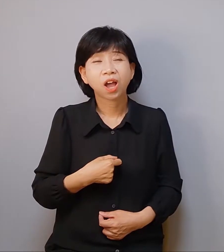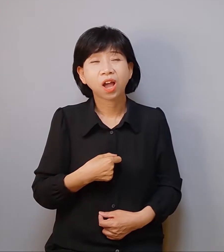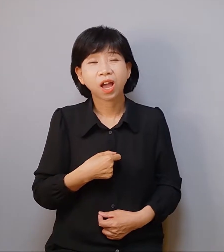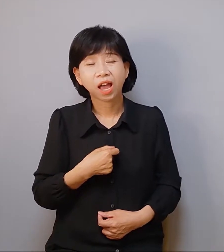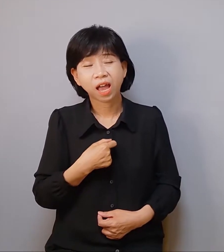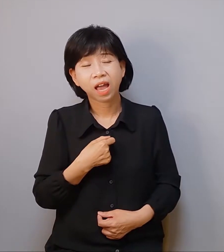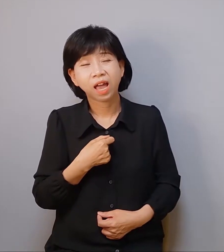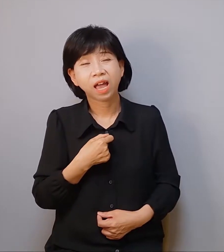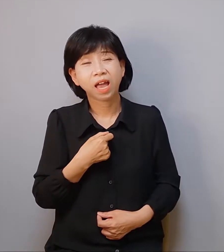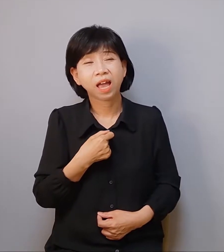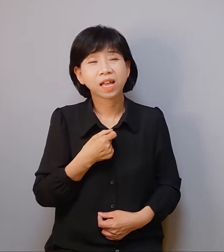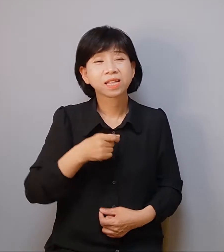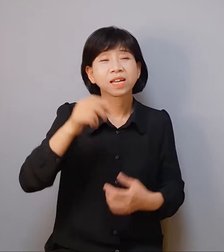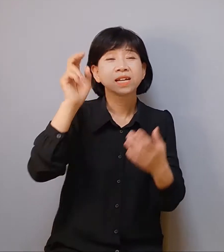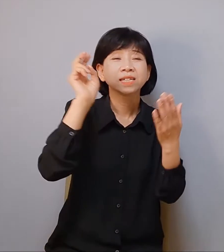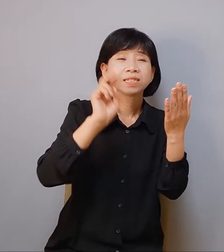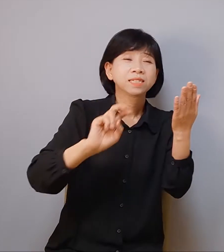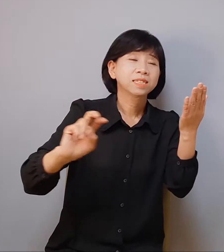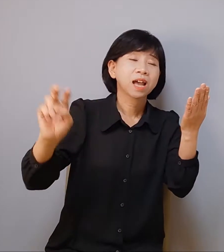진정한